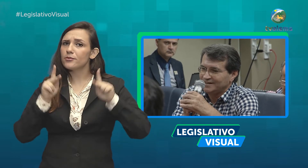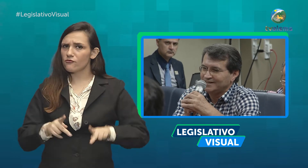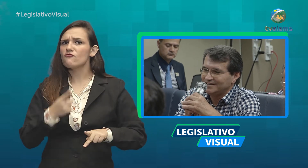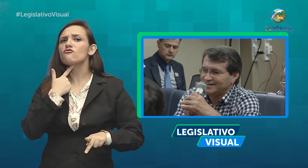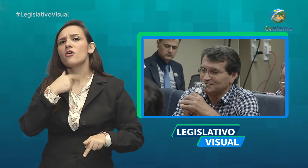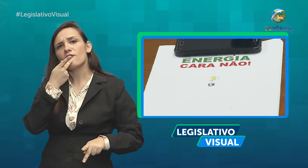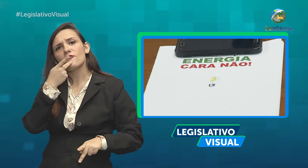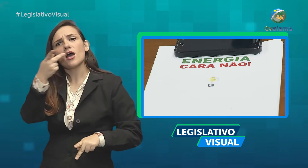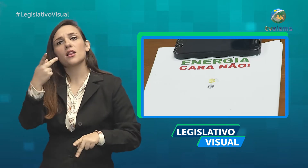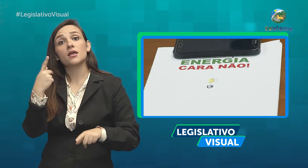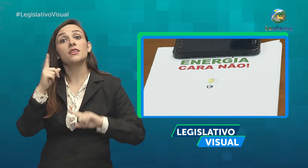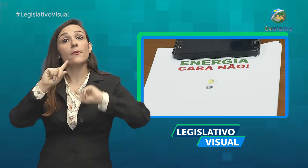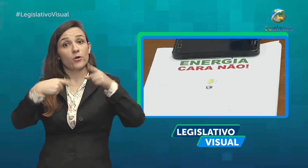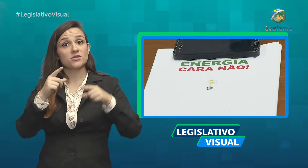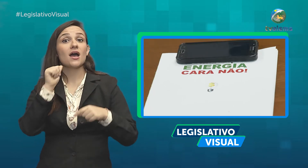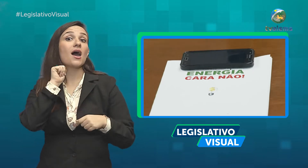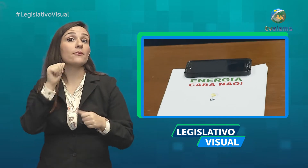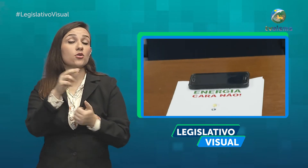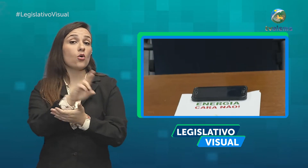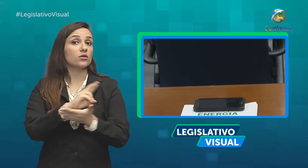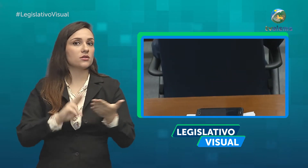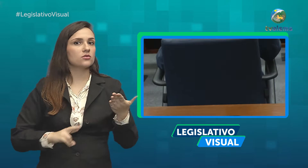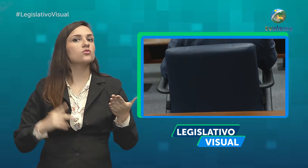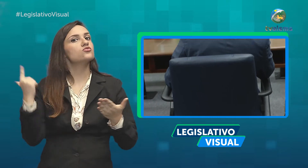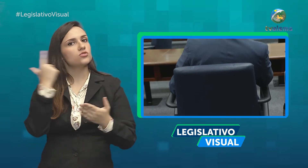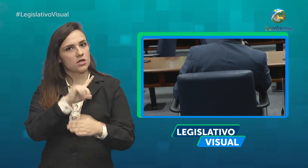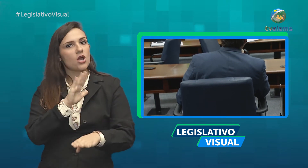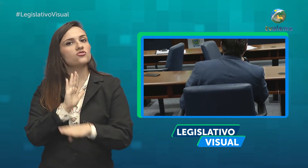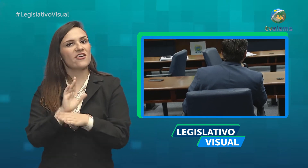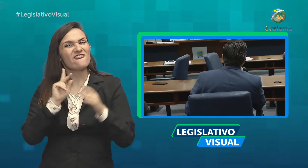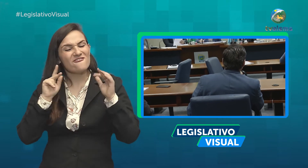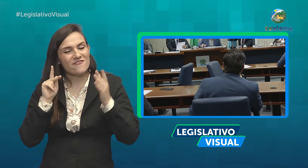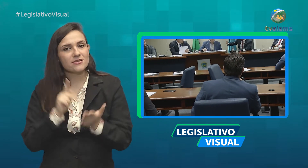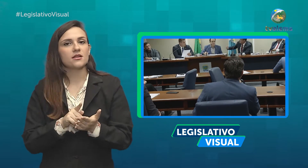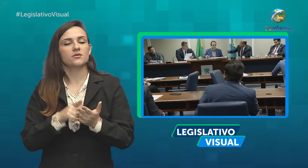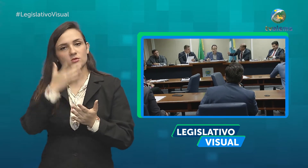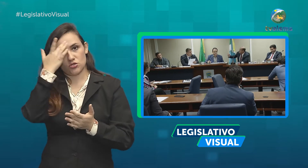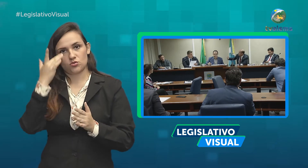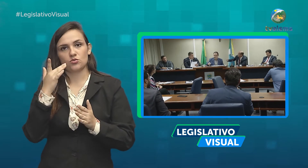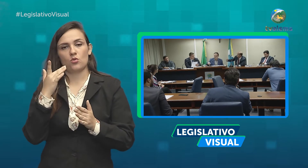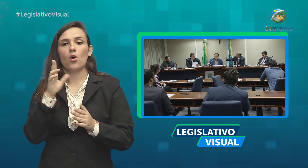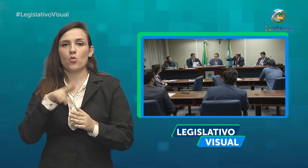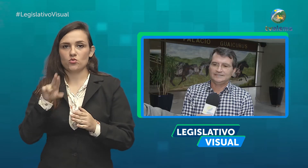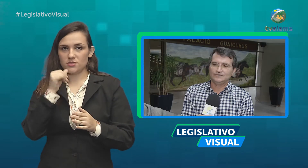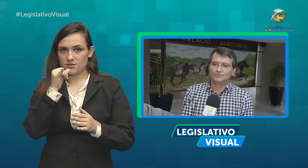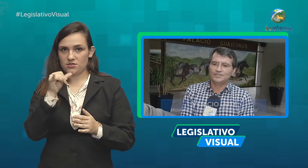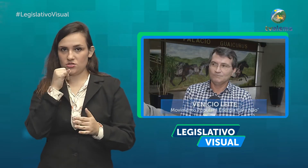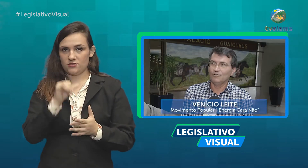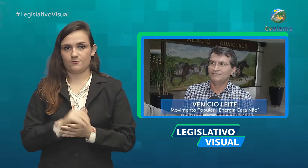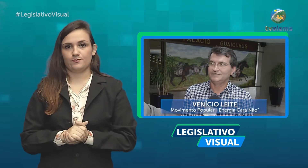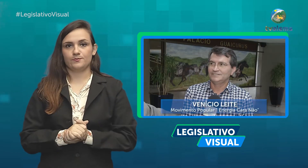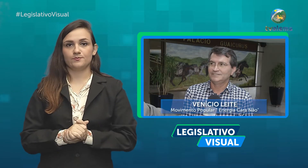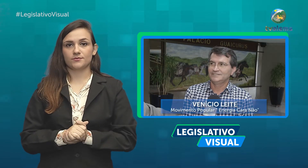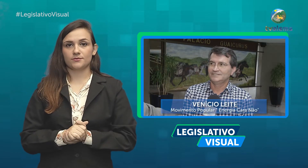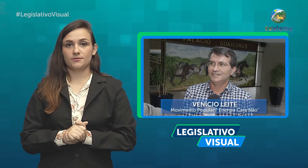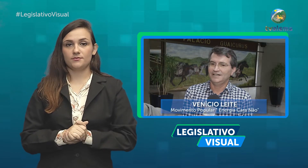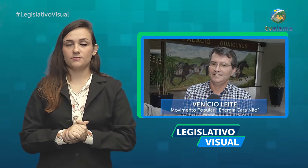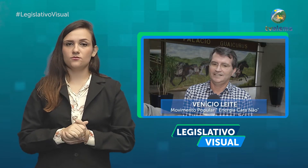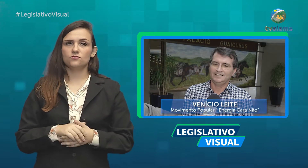relatório final, que deve ser entregue em abril, apresente resultados positivos para os consumidores do Estado. O que